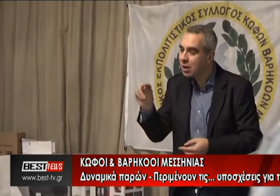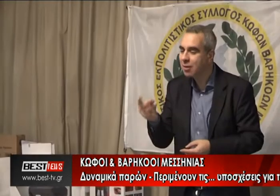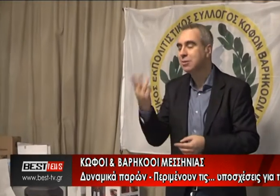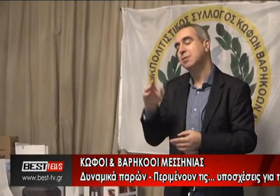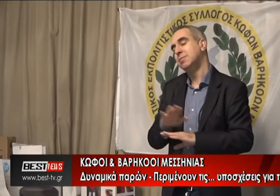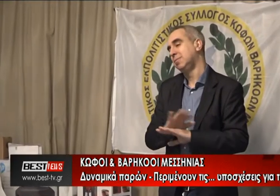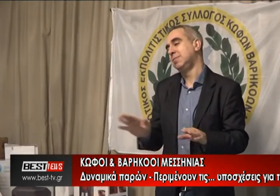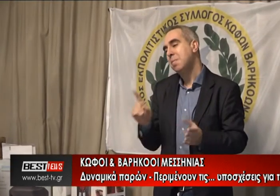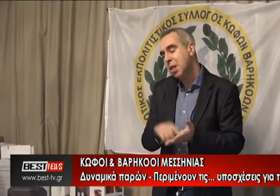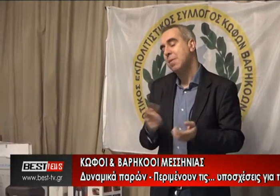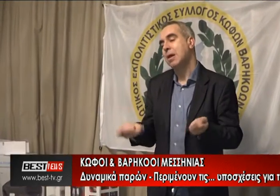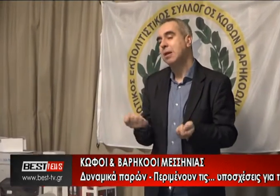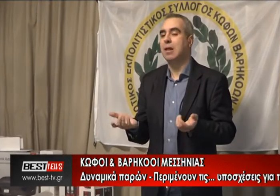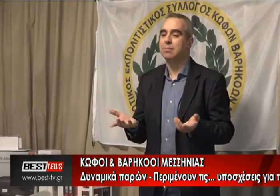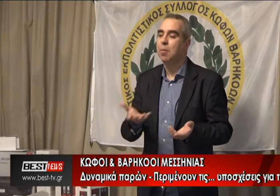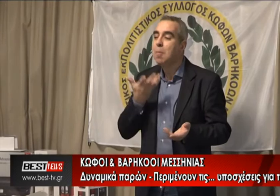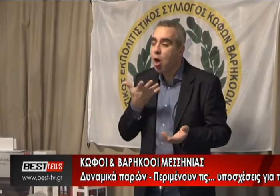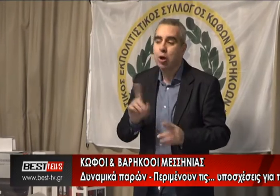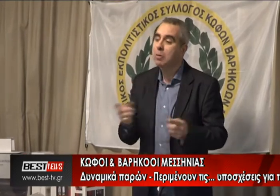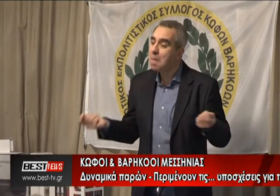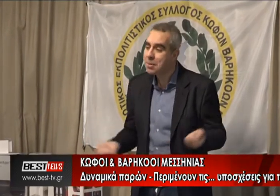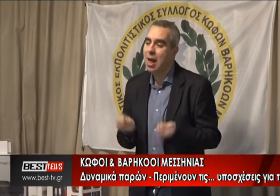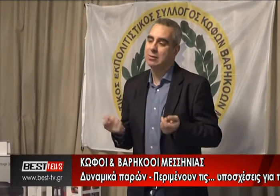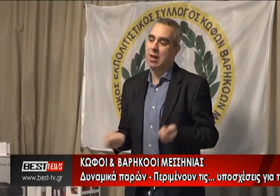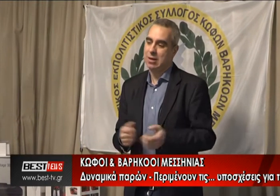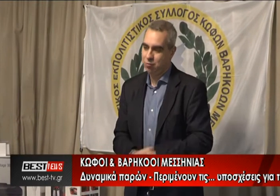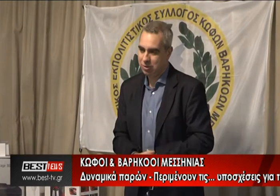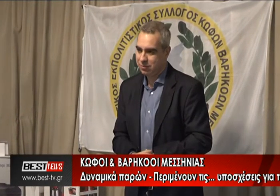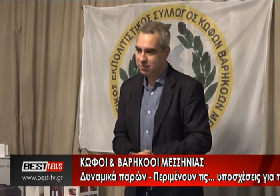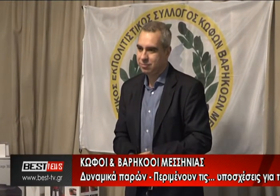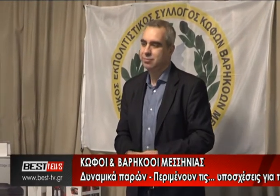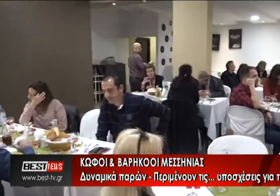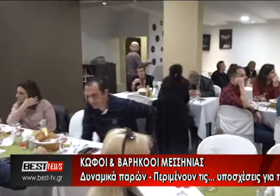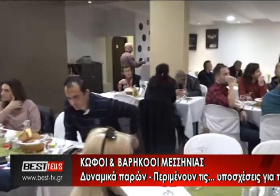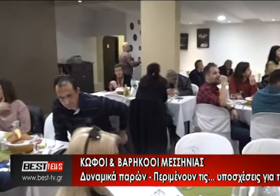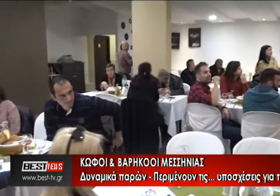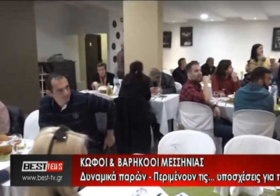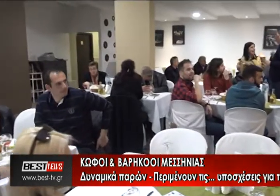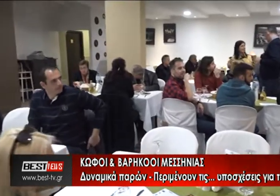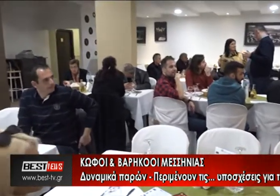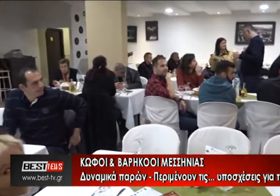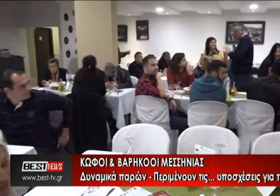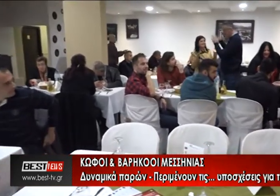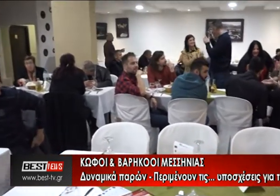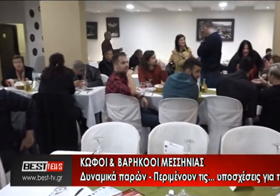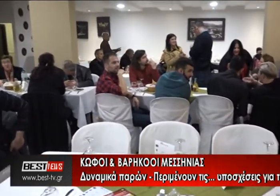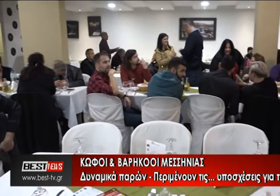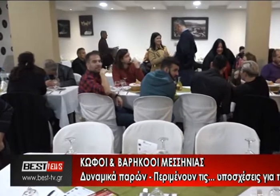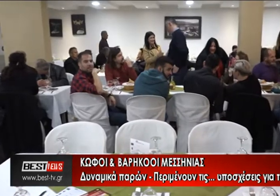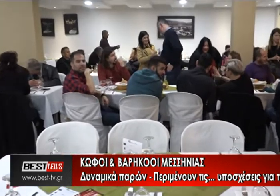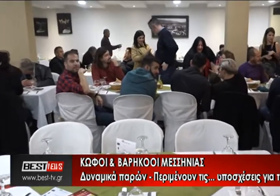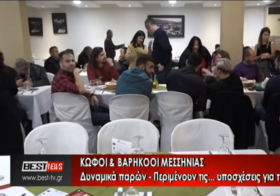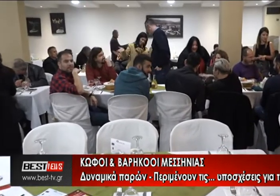βρεθεί στέγη. Πλέον οι υποσχέσεις που έχουν υποθεί και στο παρελθόν πλέον να γίνουν πραγματικότητα, να βρεθεί μια στέγη για τους